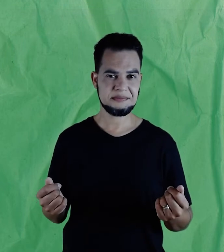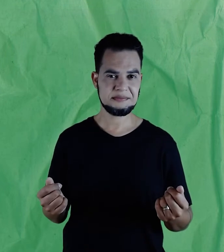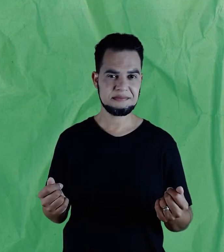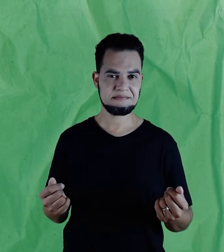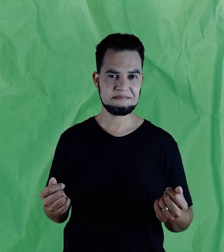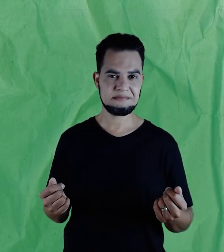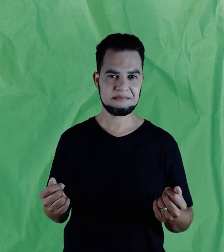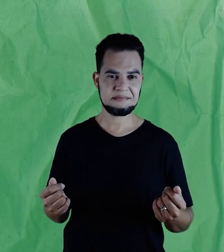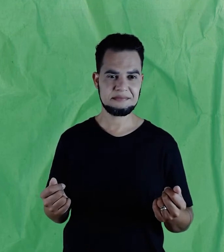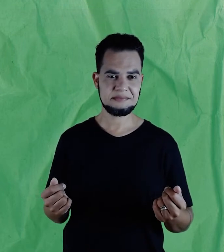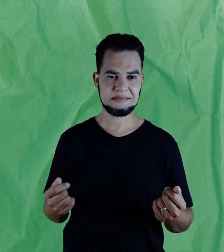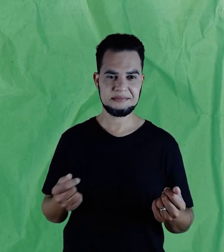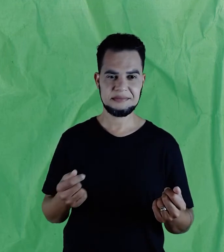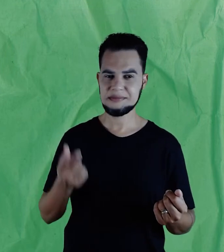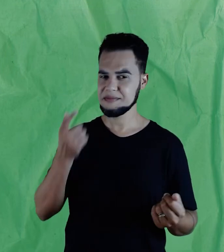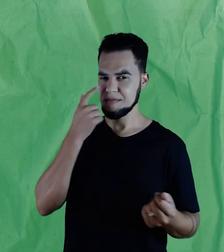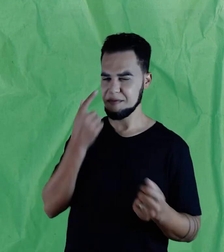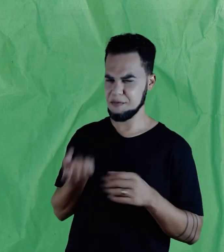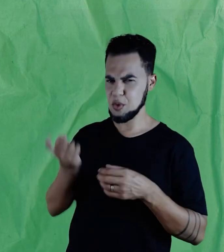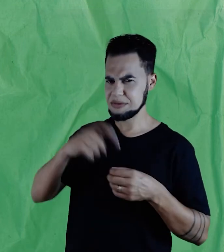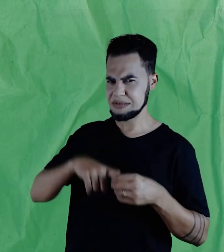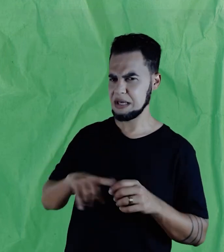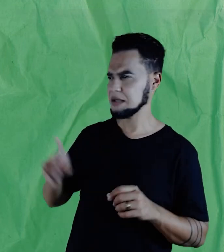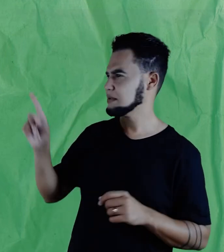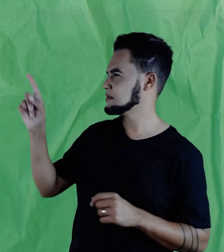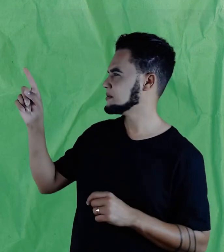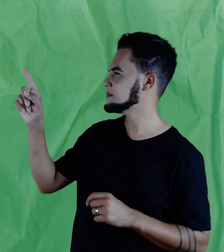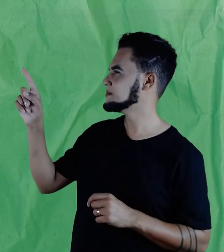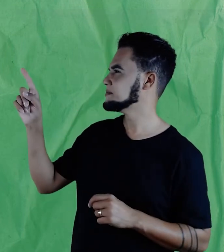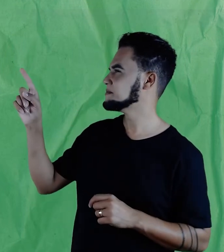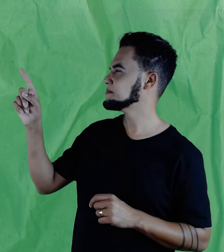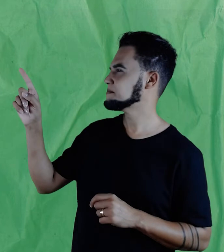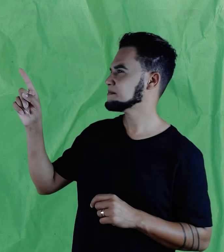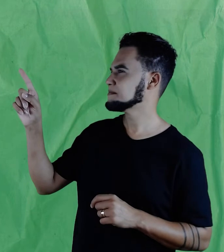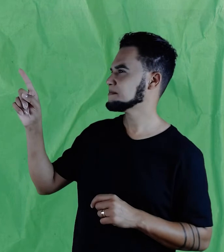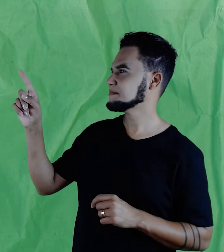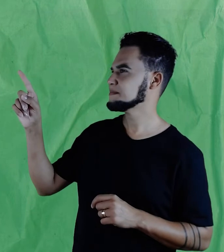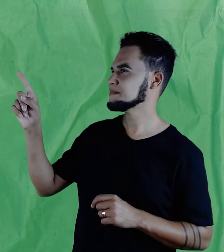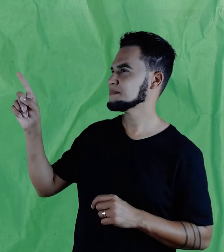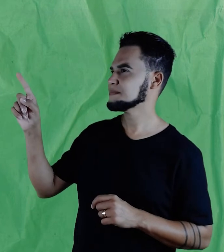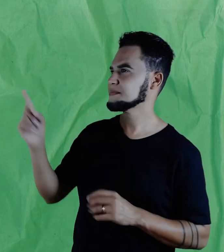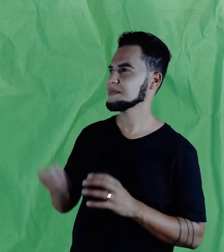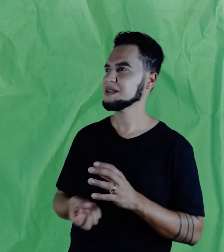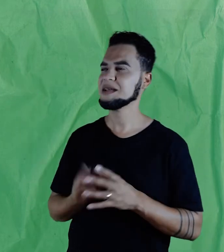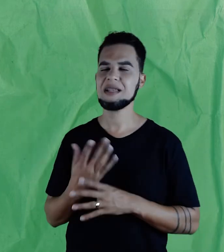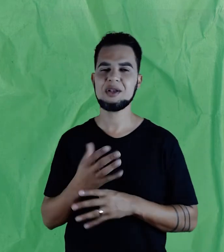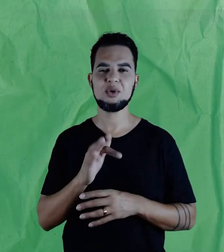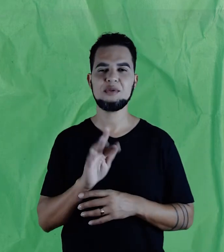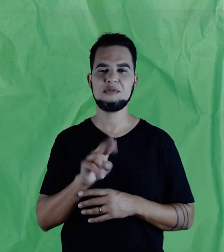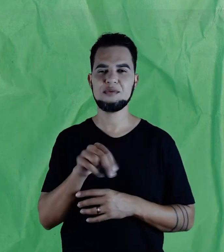vamos dar um Ctrl Z aqui, vamos voltar, já que eu estava criando tudo como função.